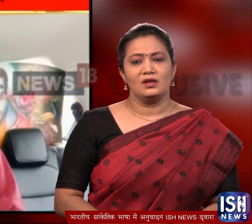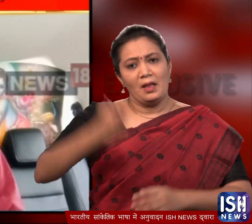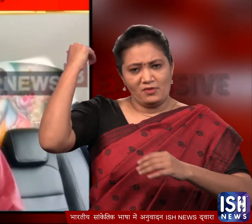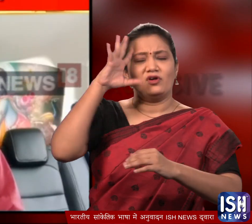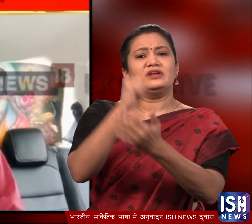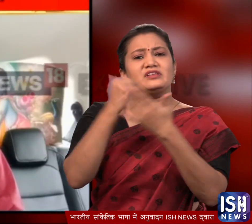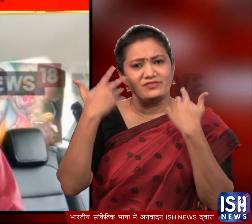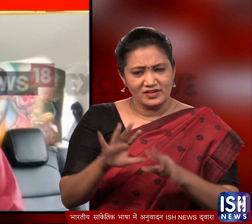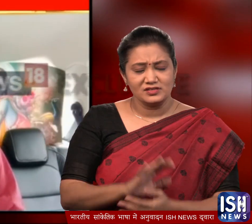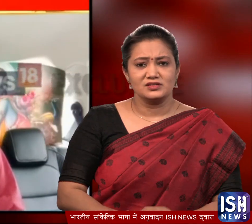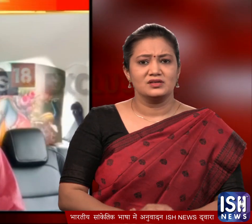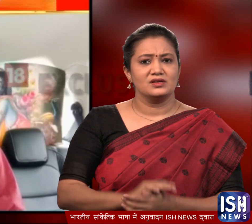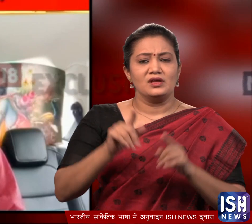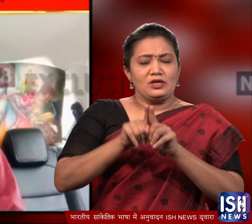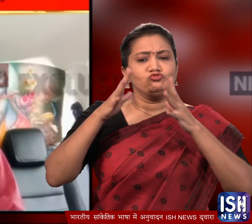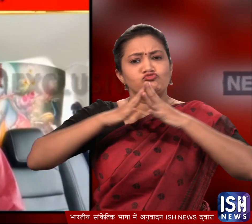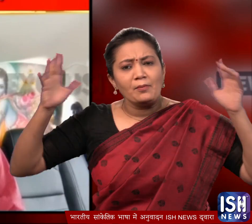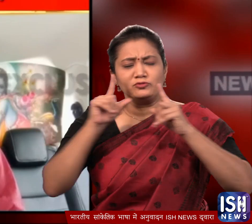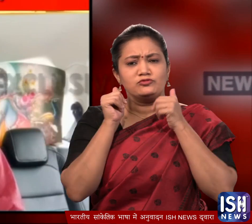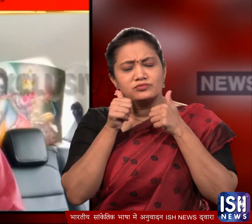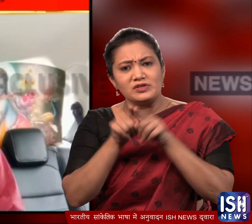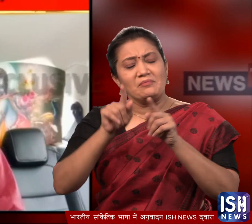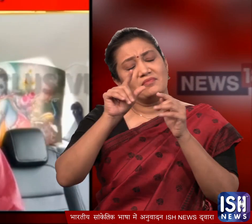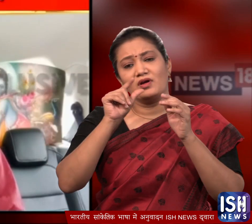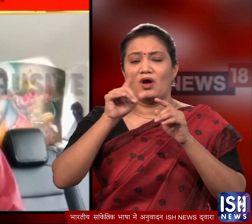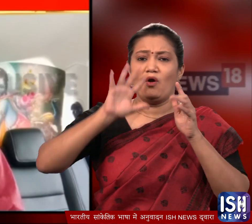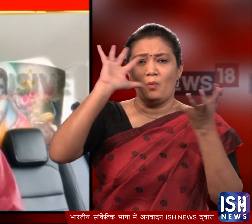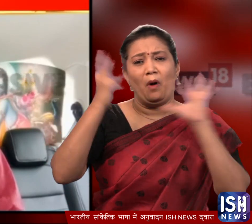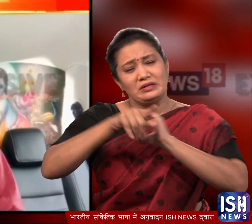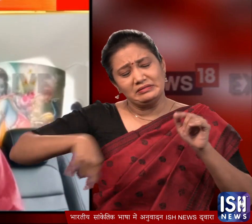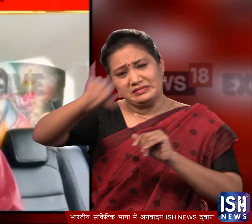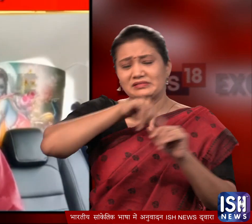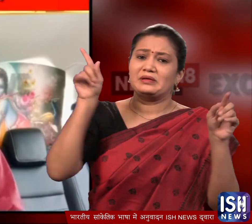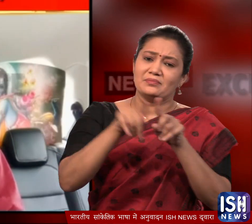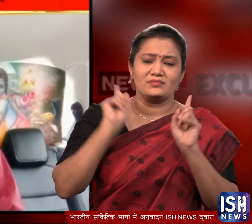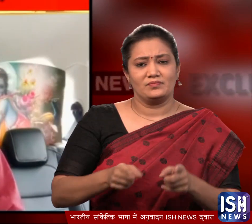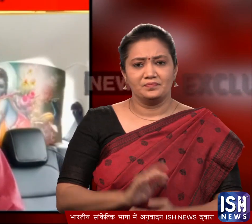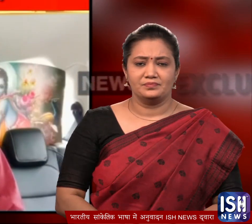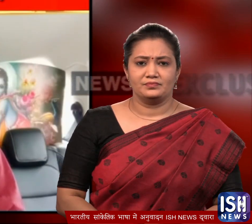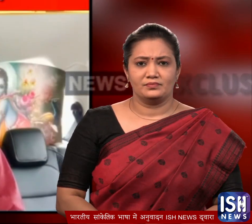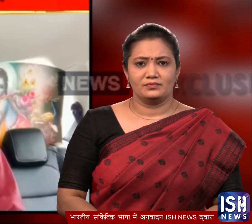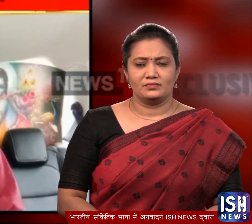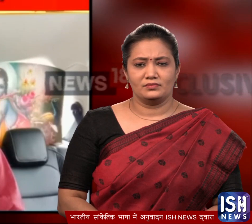भी निर्णय ले चुके हैं, लेकिन गंभीरता से संपूर्ण विश्व को, और मैं तो कहूँगा